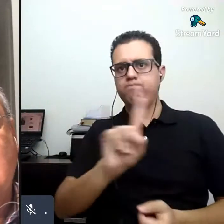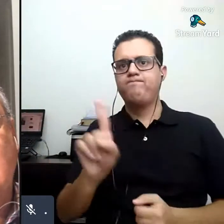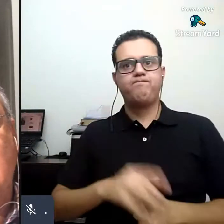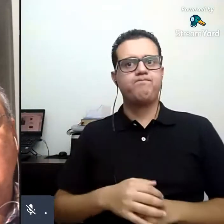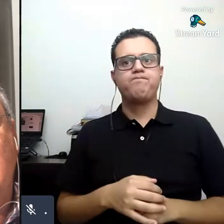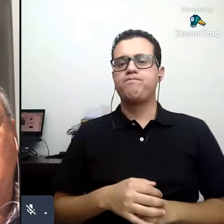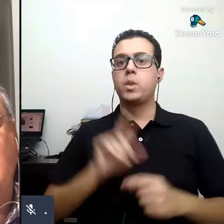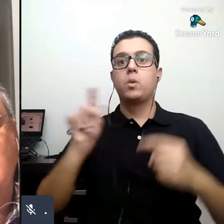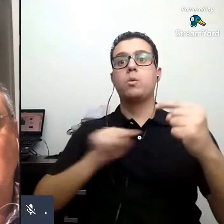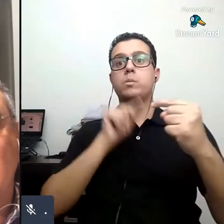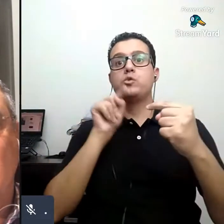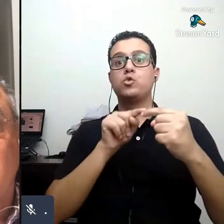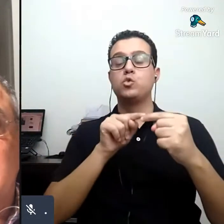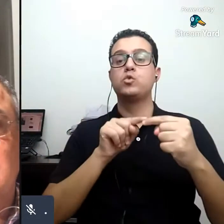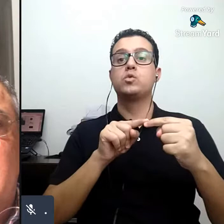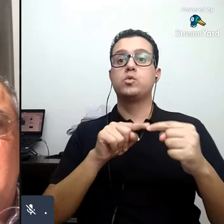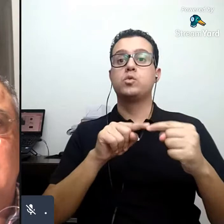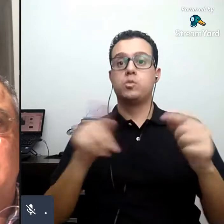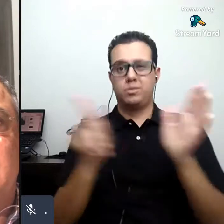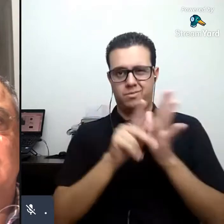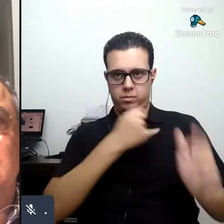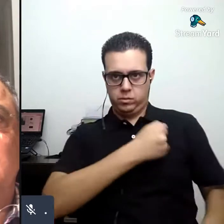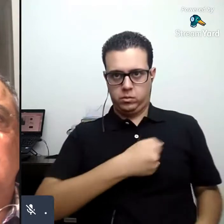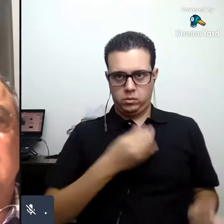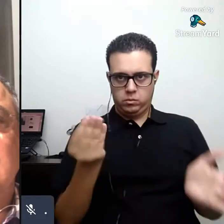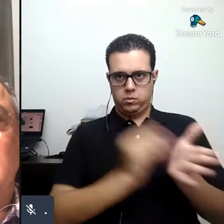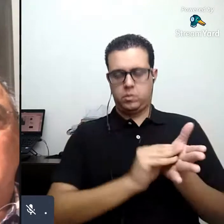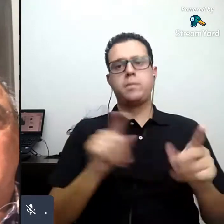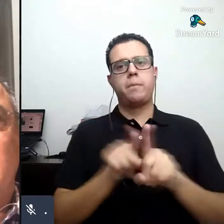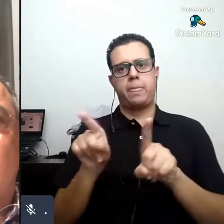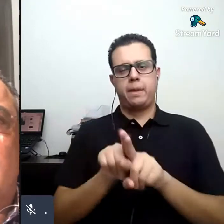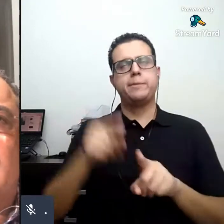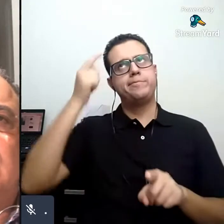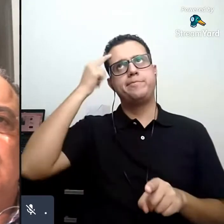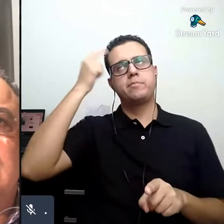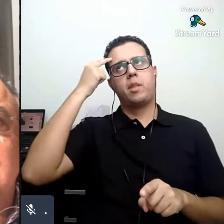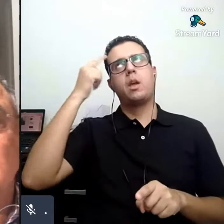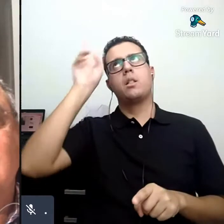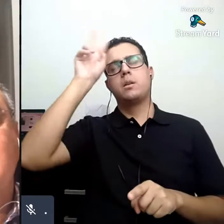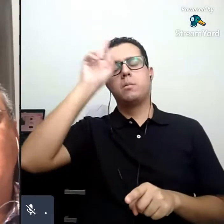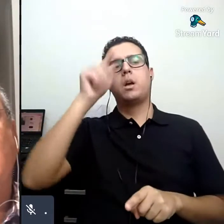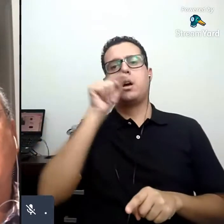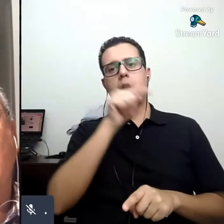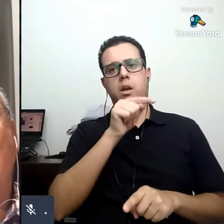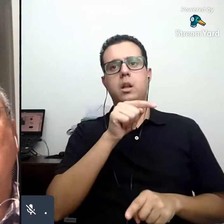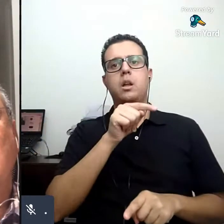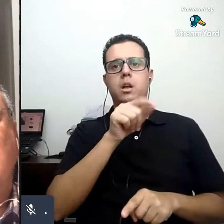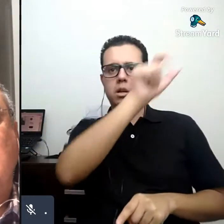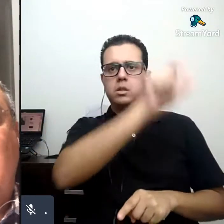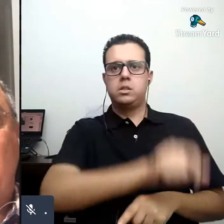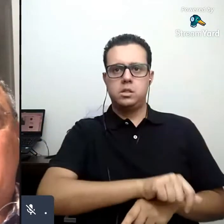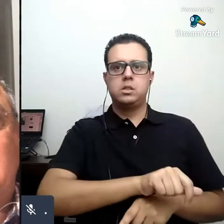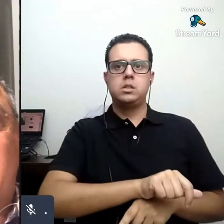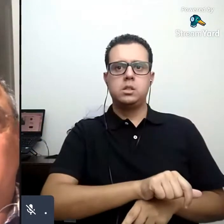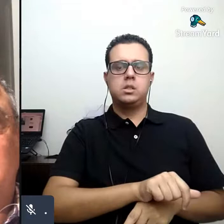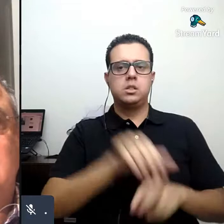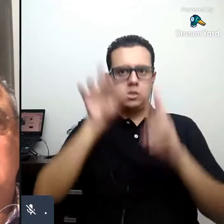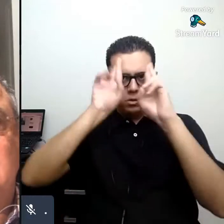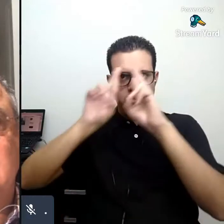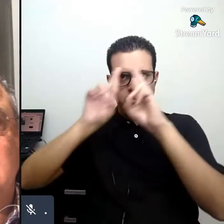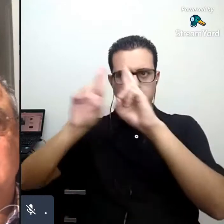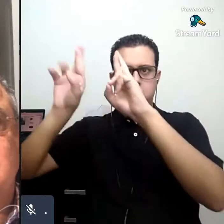propósito da escrita, e pensando num homem que já era temente a Deus, e qualquer judeu temente a Deus já